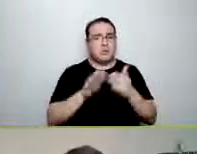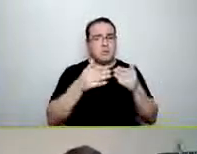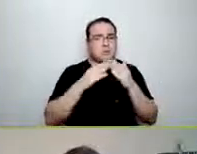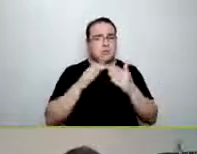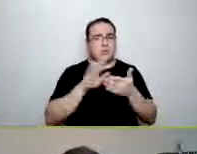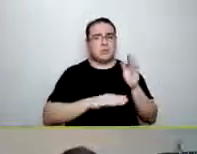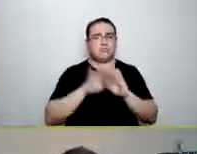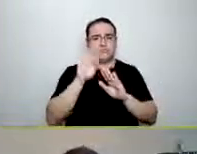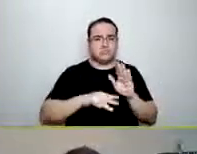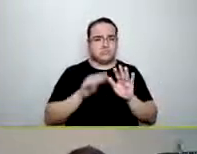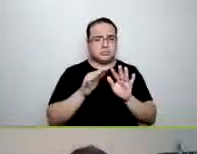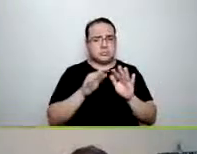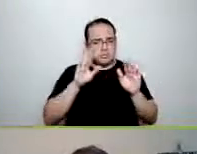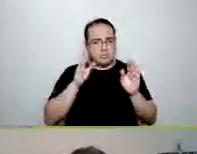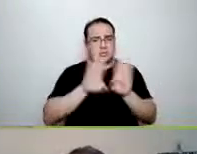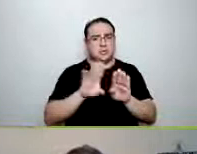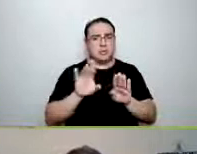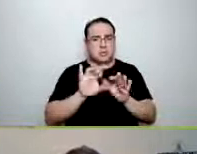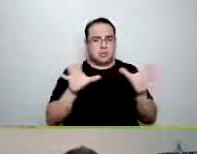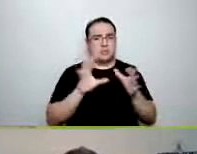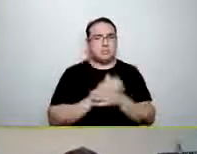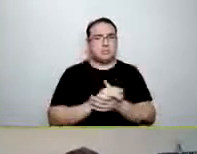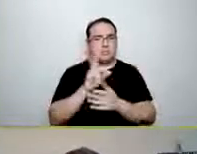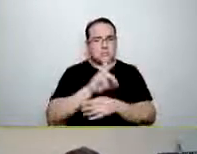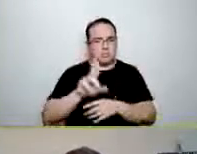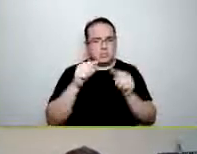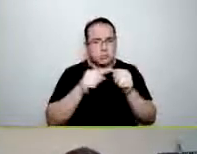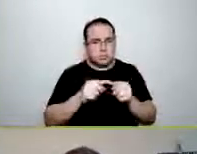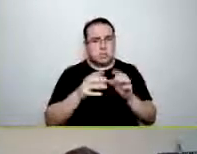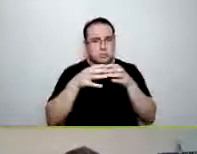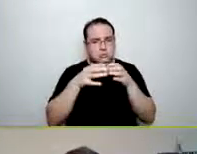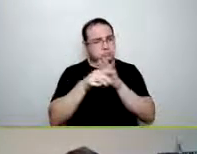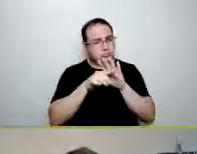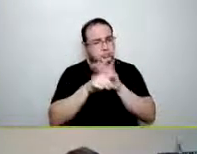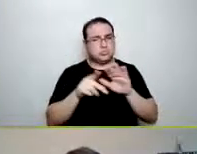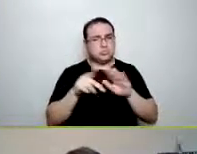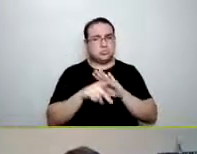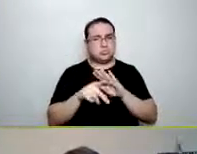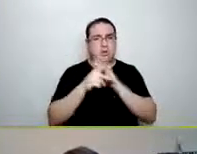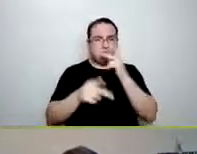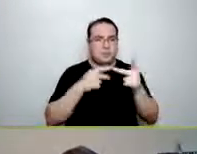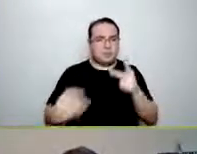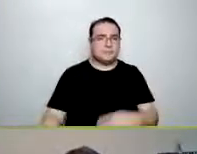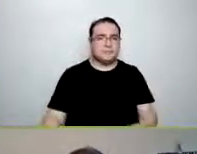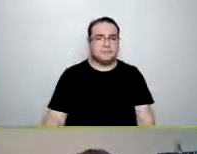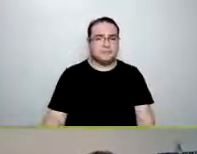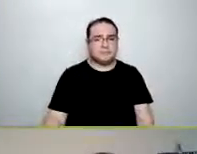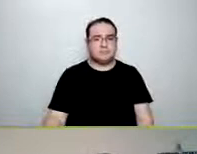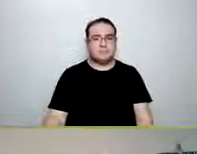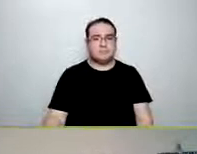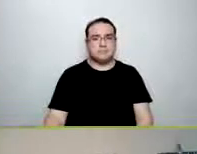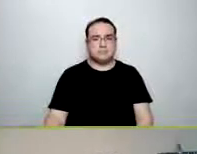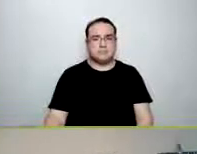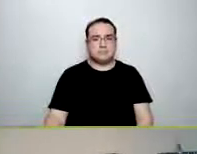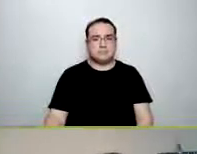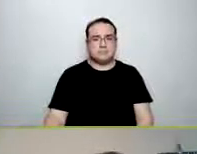ser fechados e só abertos para os pesquisadores e os próprios falantes, né? Então,